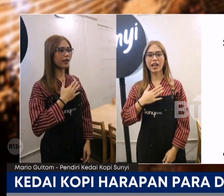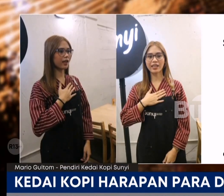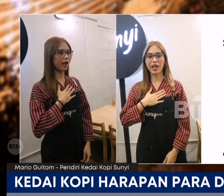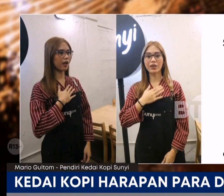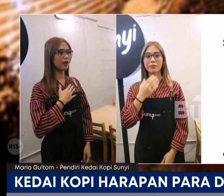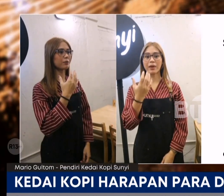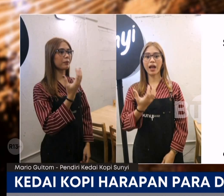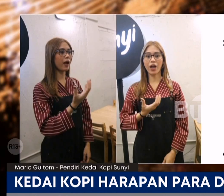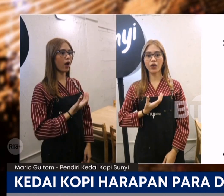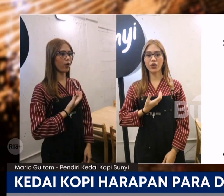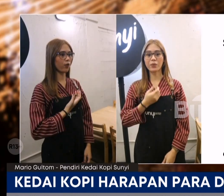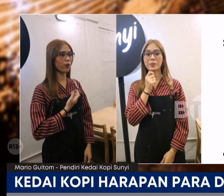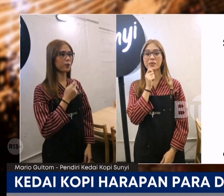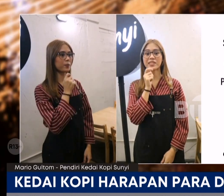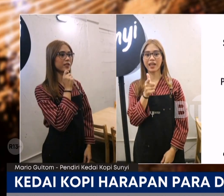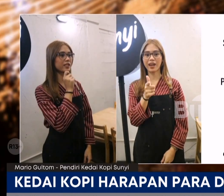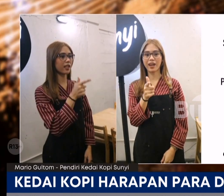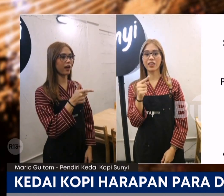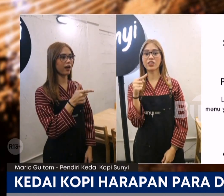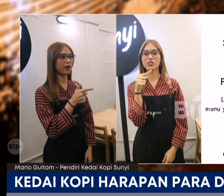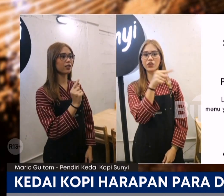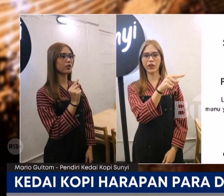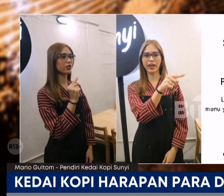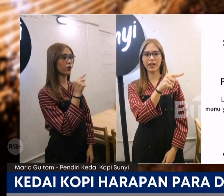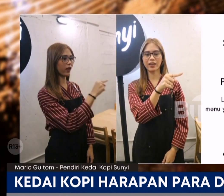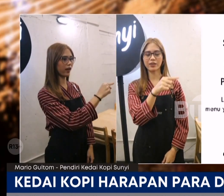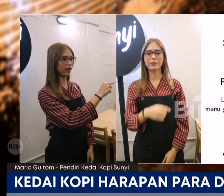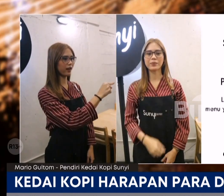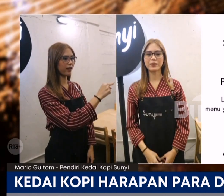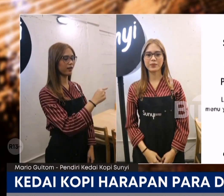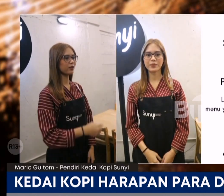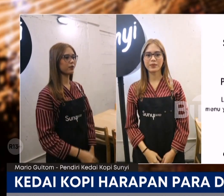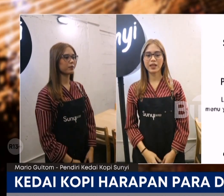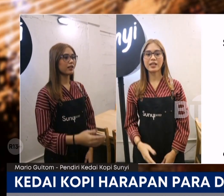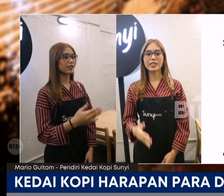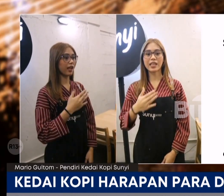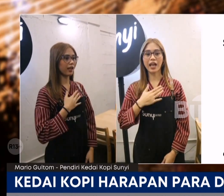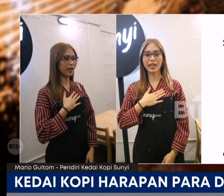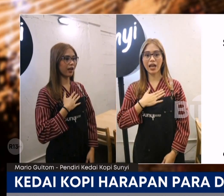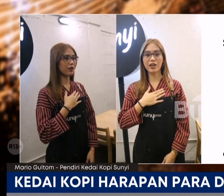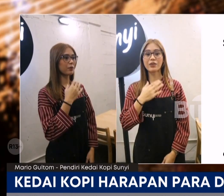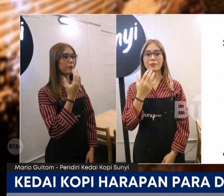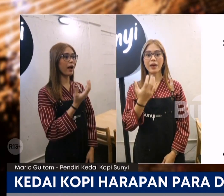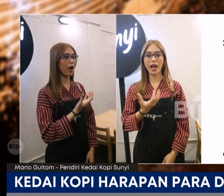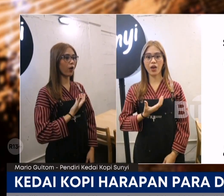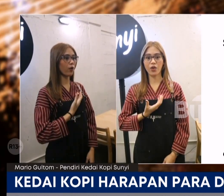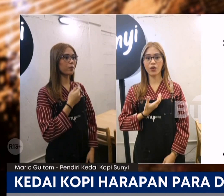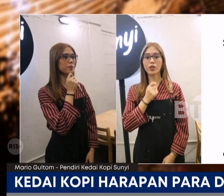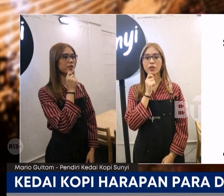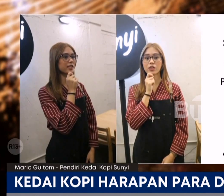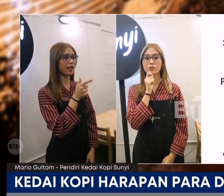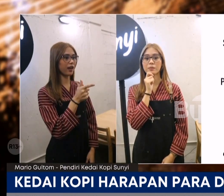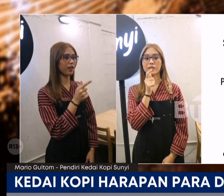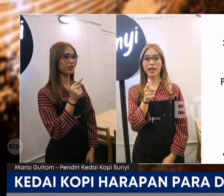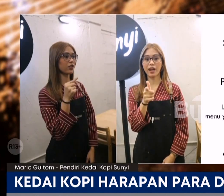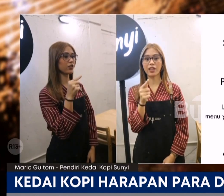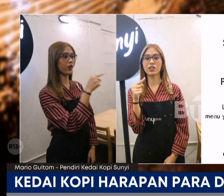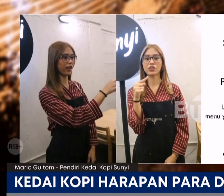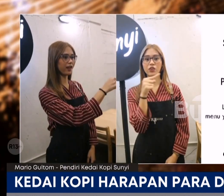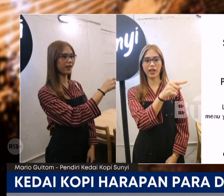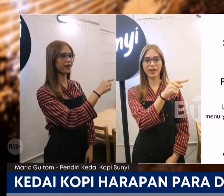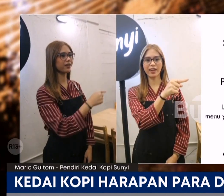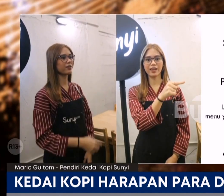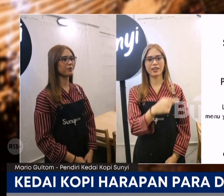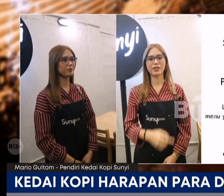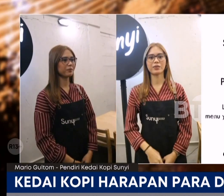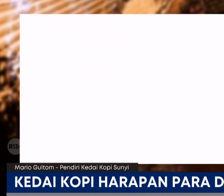untuk mendapatkan pendidikan yang layak pun sulit. Ini semua juga karena adanya stigma yang udah terbangun, dan tentunya banyak juga orang tuh yang menganggap disabilitas atau